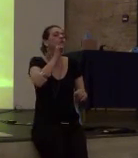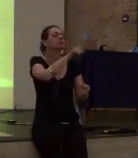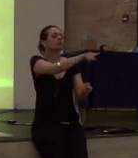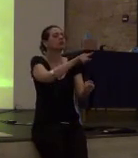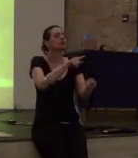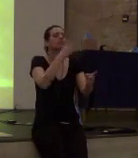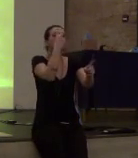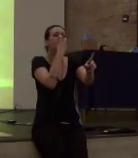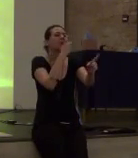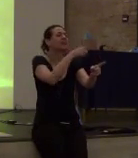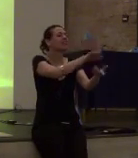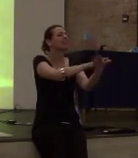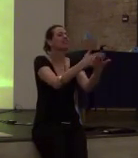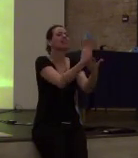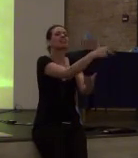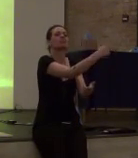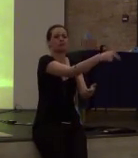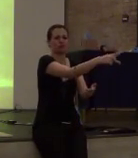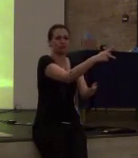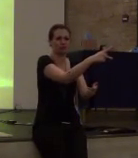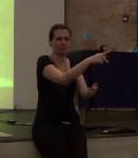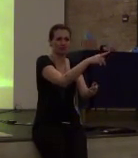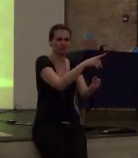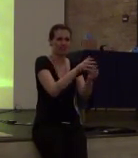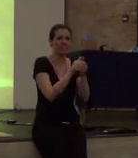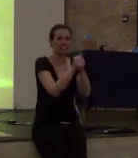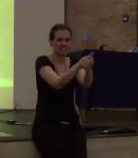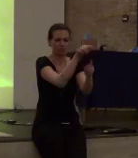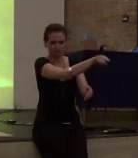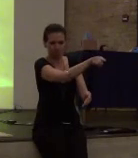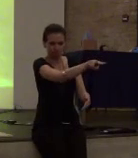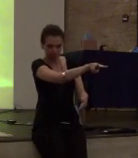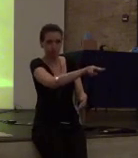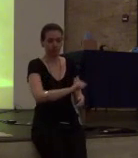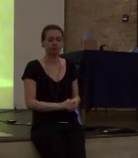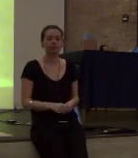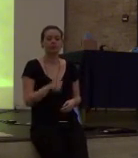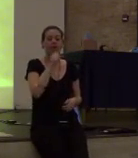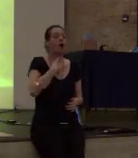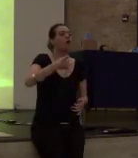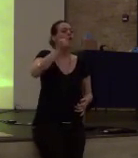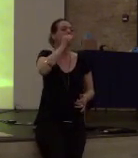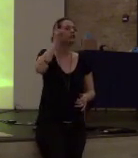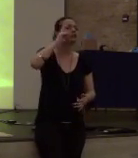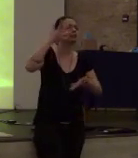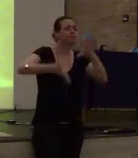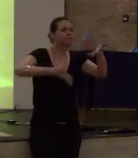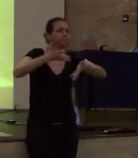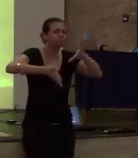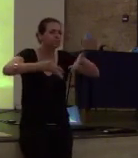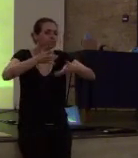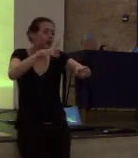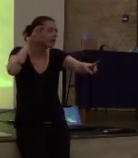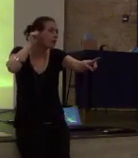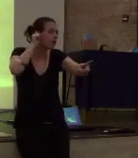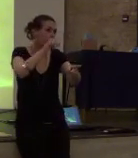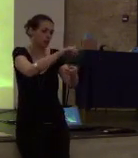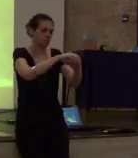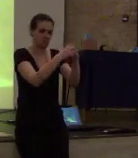que compõem a história, né, a gente podia utilizar de um guia ou até mesmo deixar